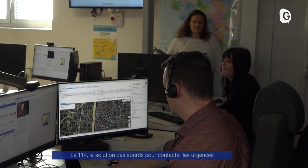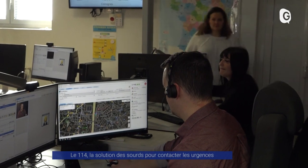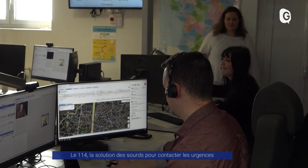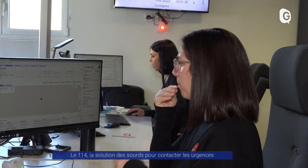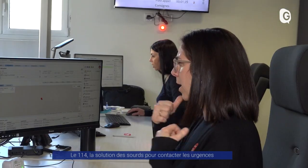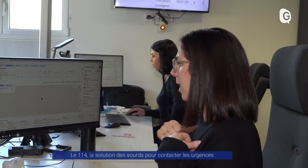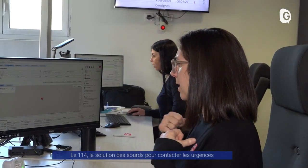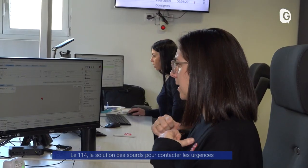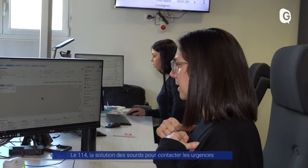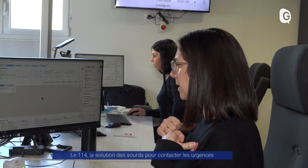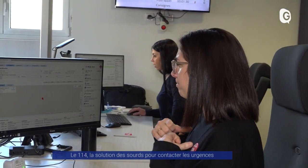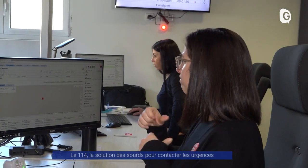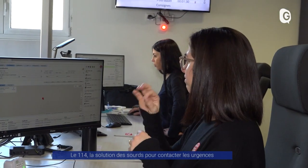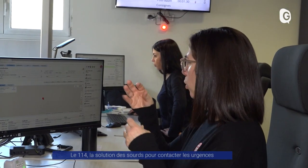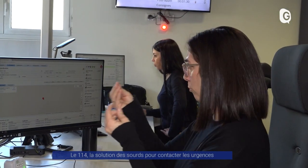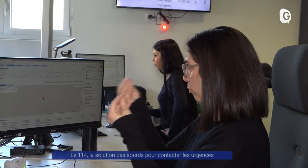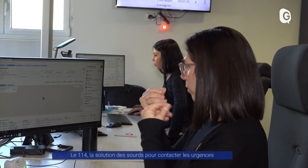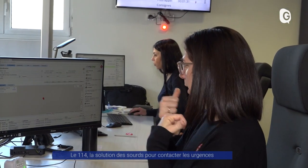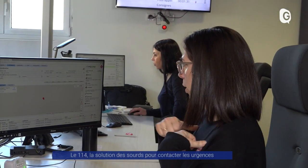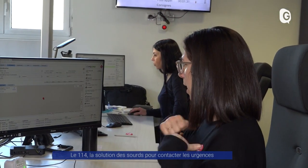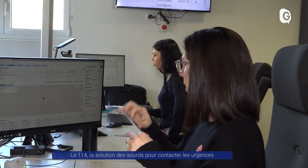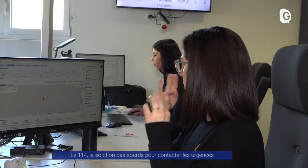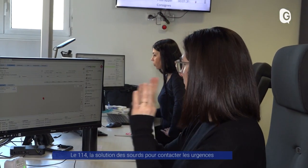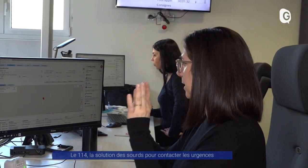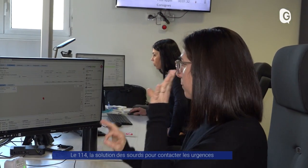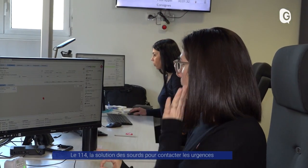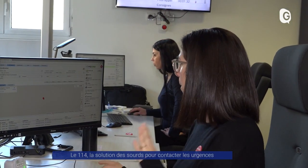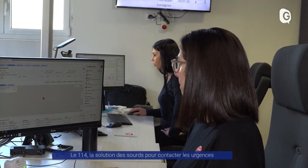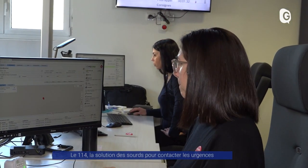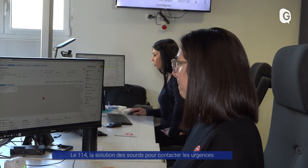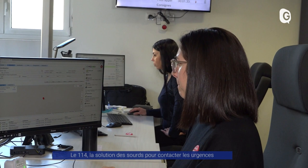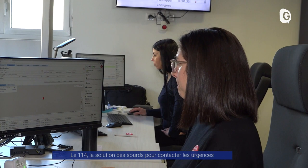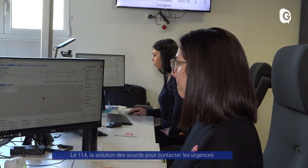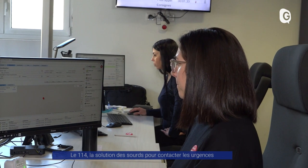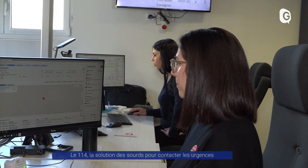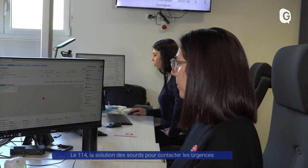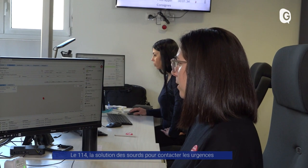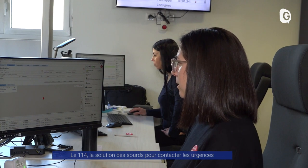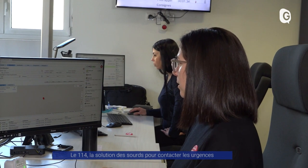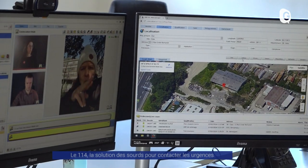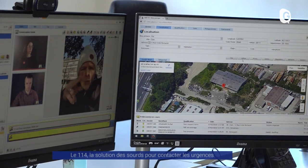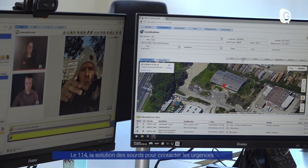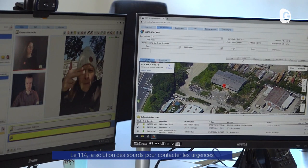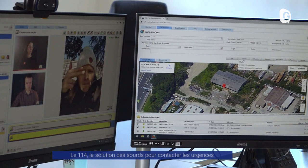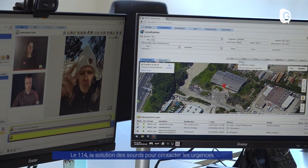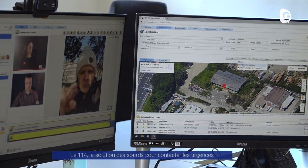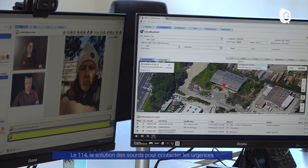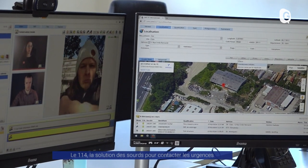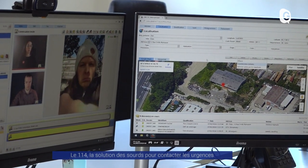langue des signes, c'est un agent sourd qui pratique la langue des signes de façon maternelle, va dire, qui va communiquer avec un agent entendant qui pratique la langue des